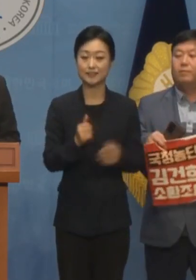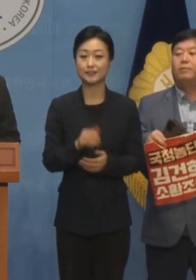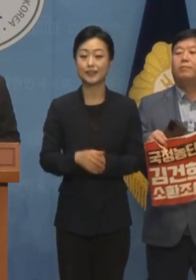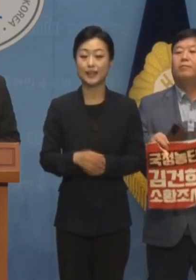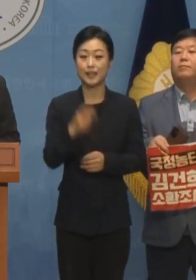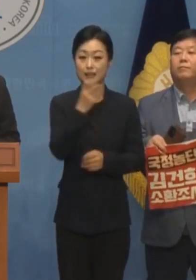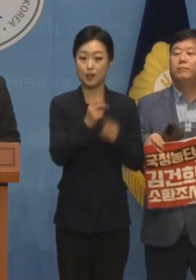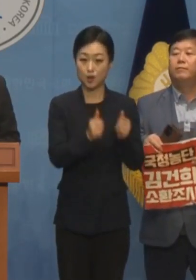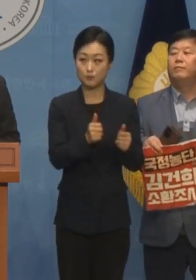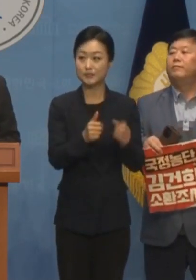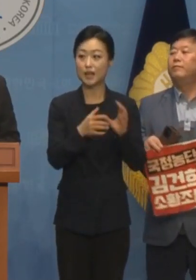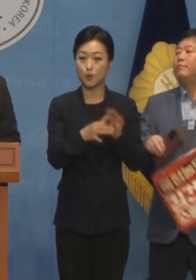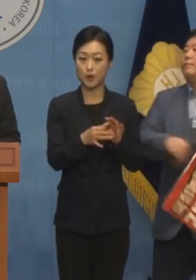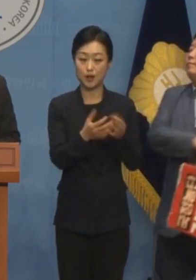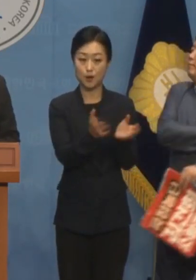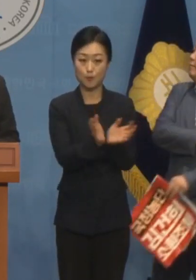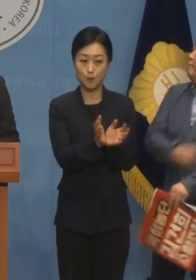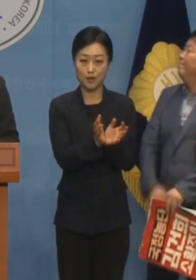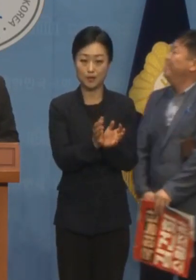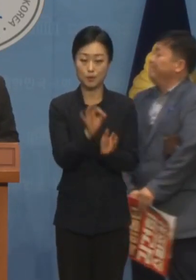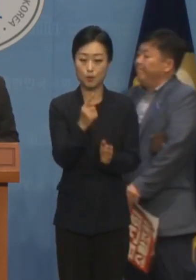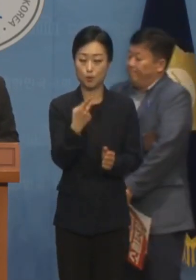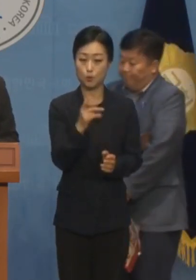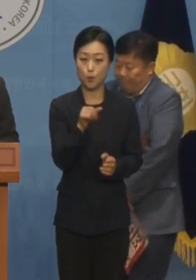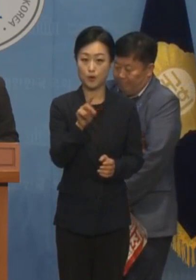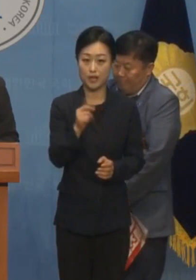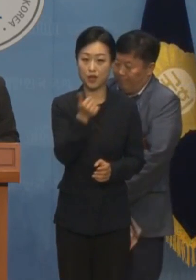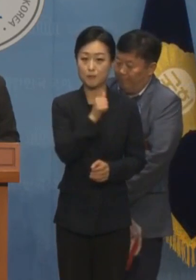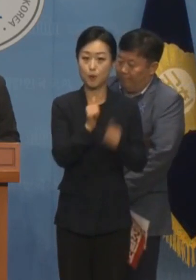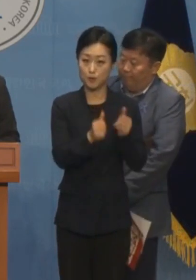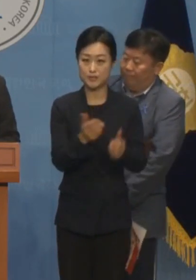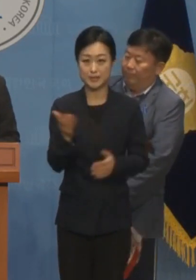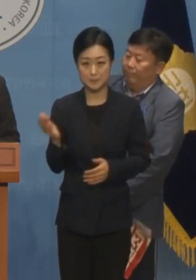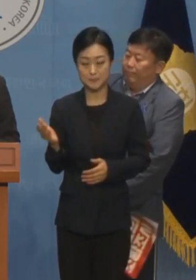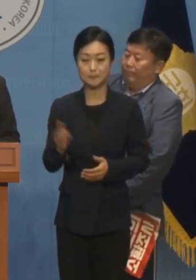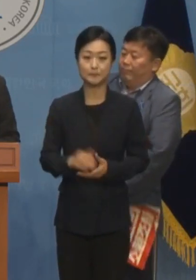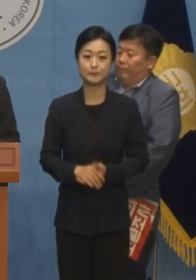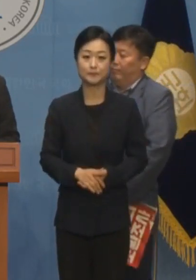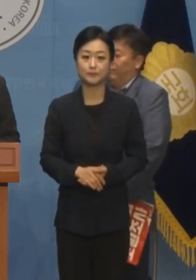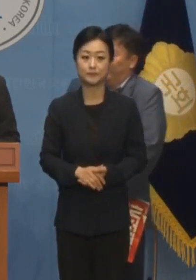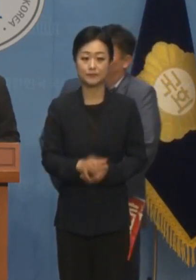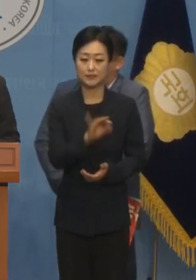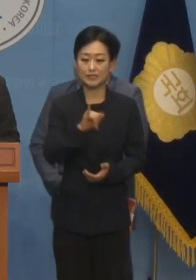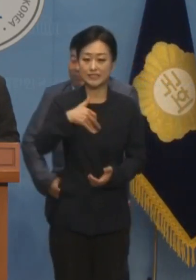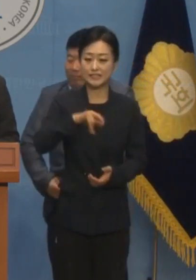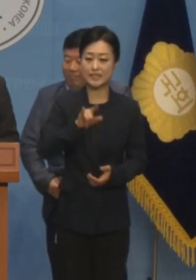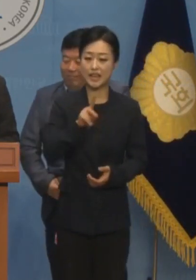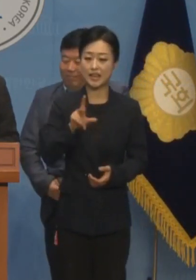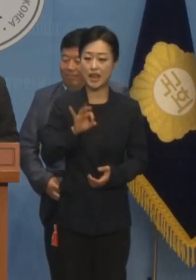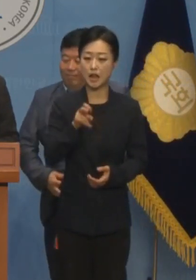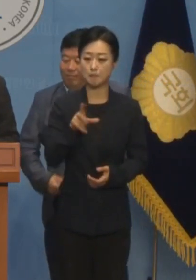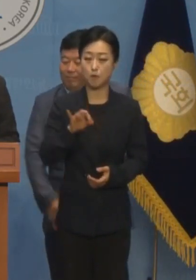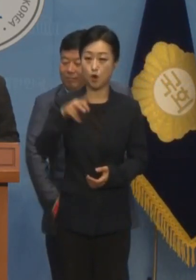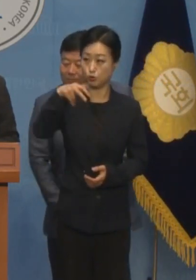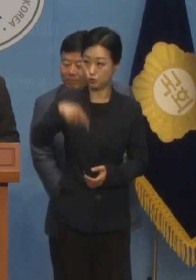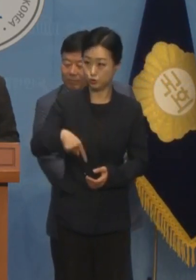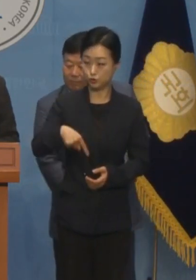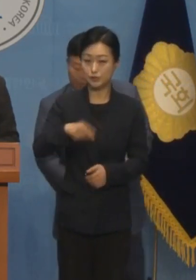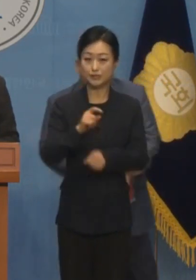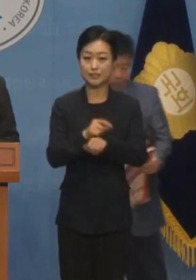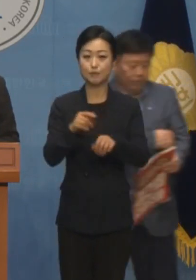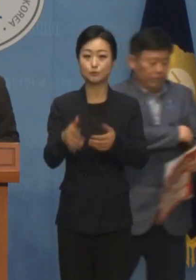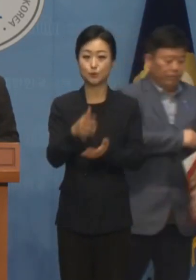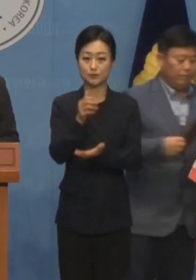검사 모임 오동현 대표 변호사님 오셨습니다. 그리고 이채 양명주 시민연대 박승복